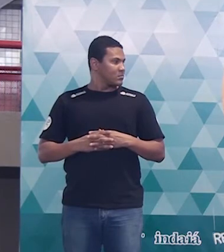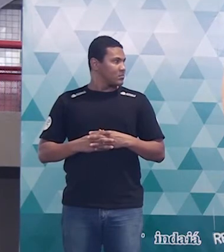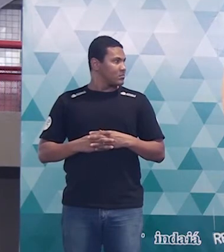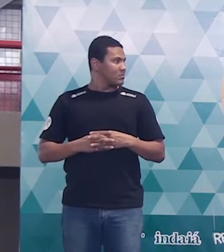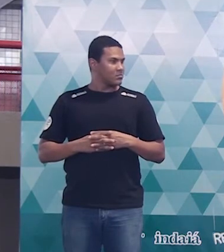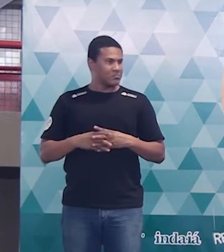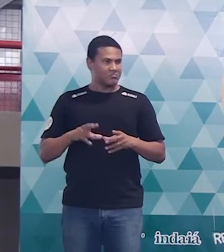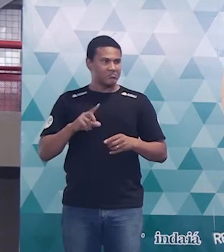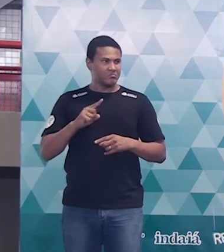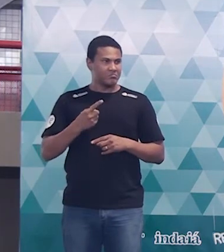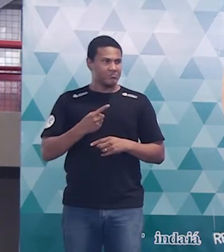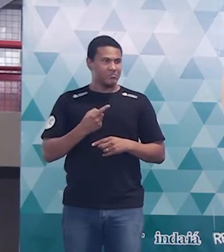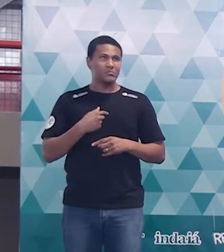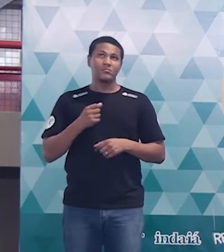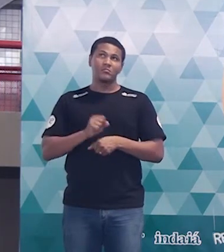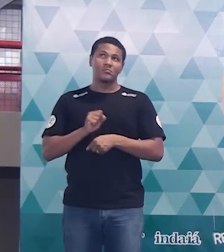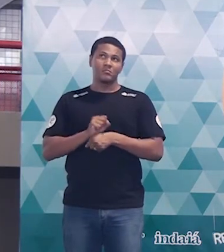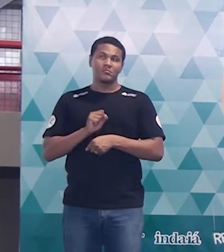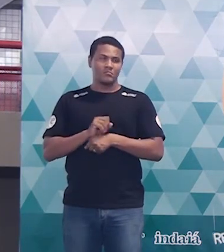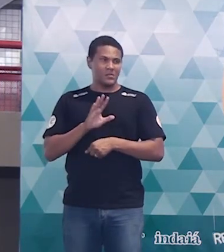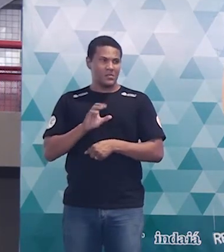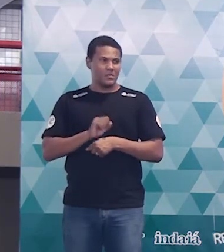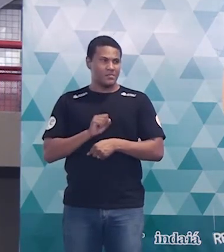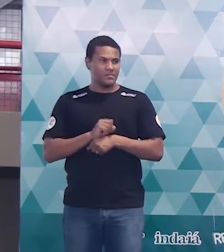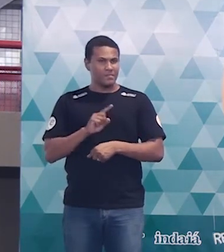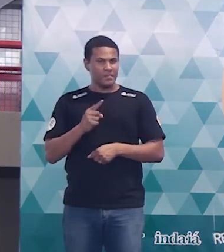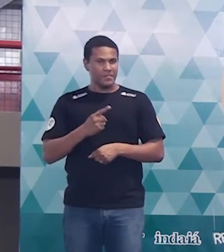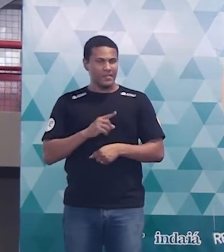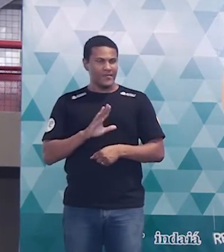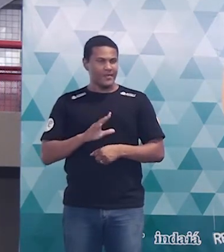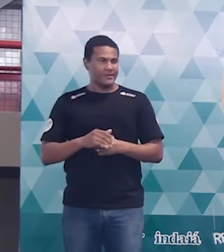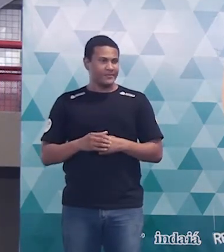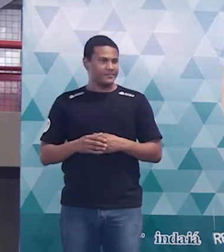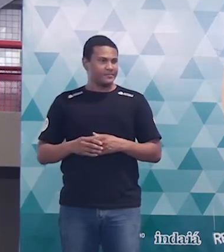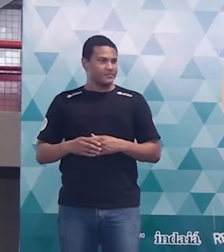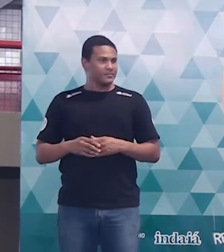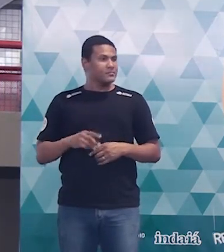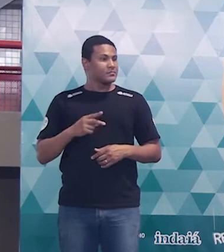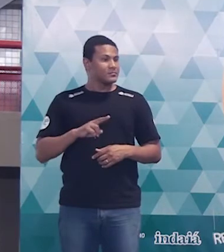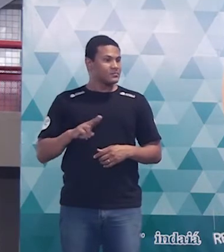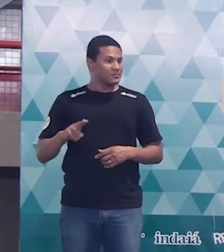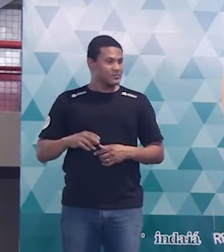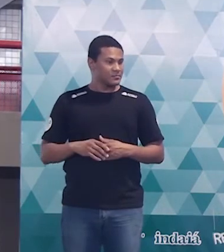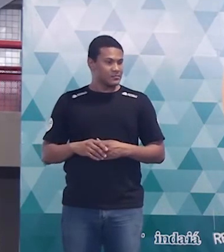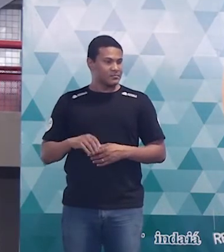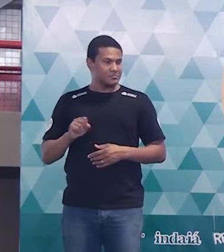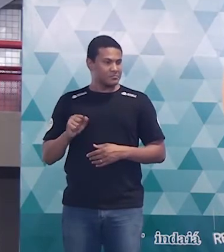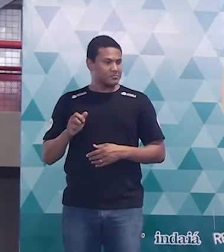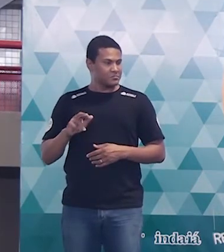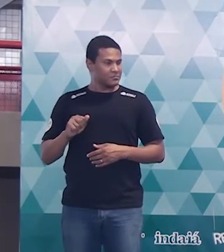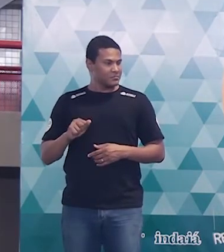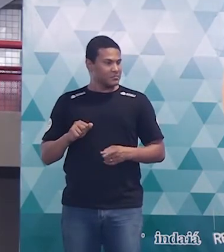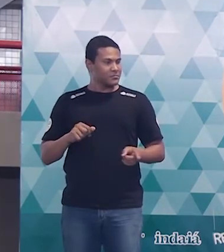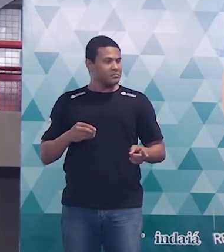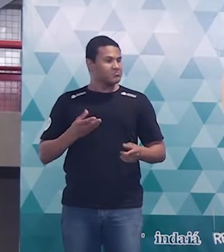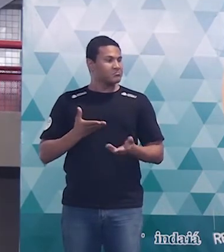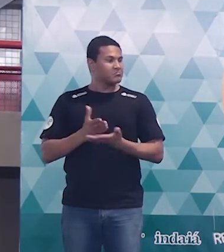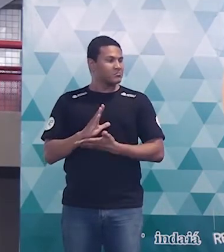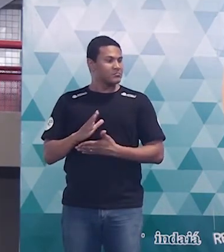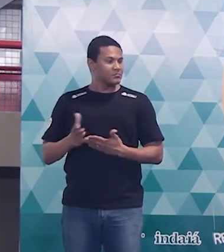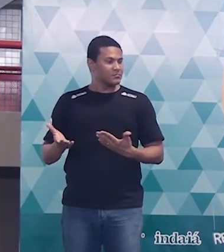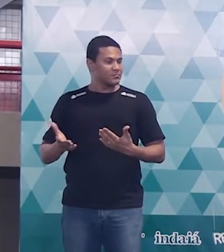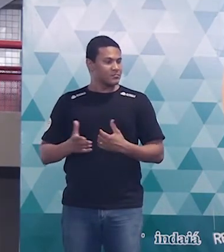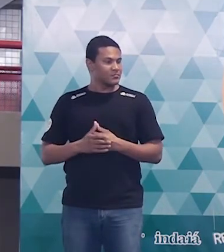Ela vai chegar ainda hoje, só espera que ela vai chegar ainda hoje, viu? Seu nome, querida? Sara, vai passar para quê, Sara?